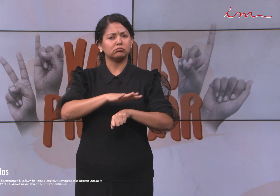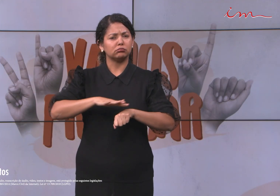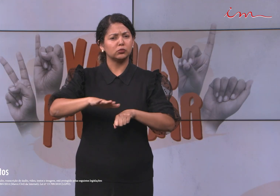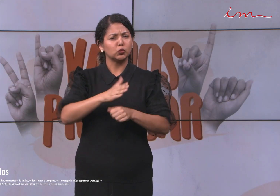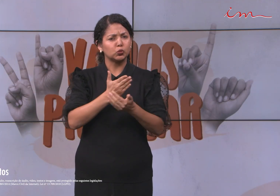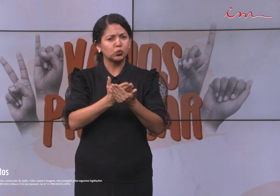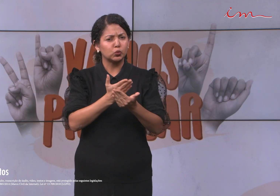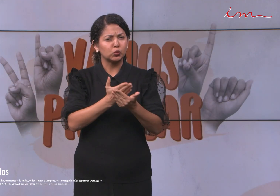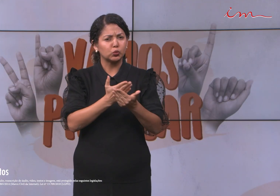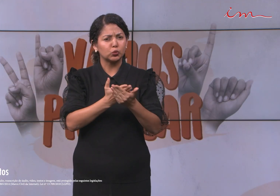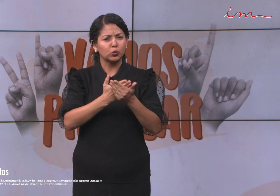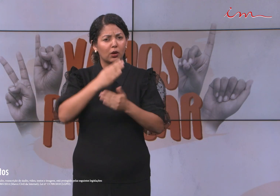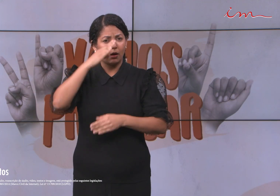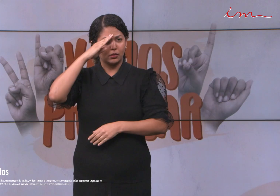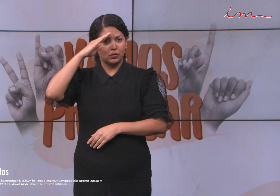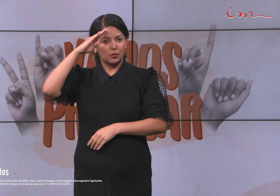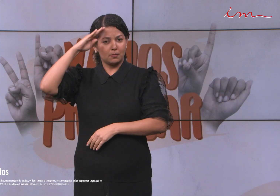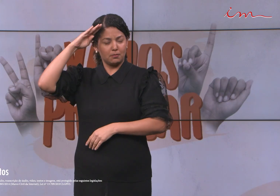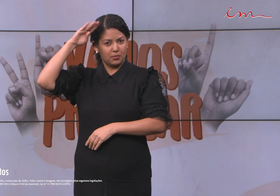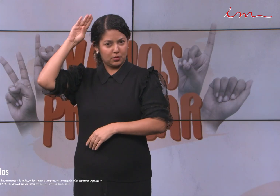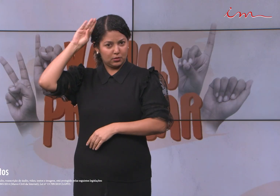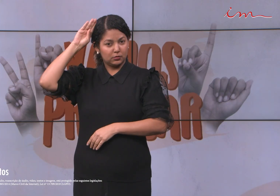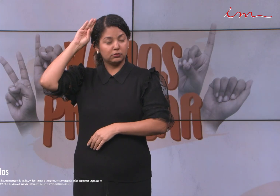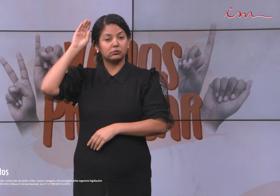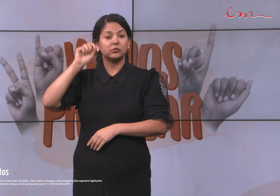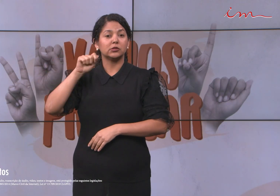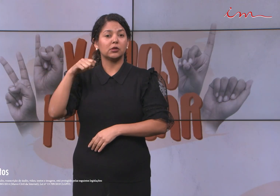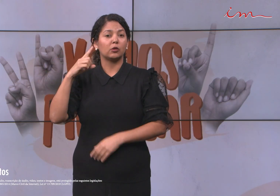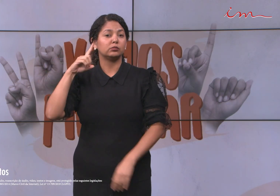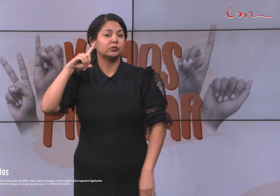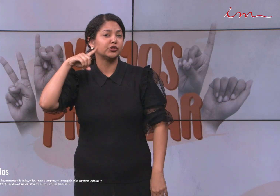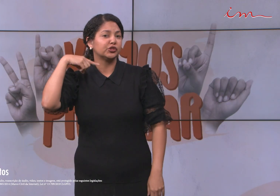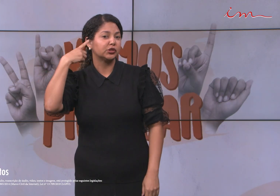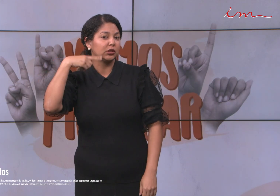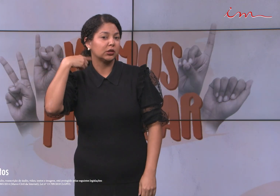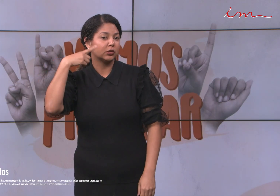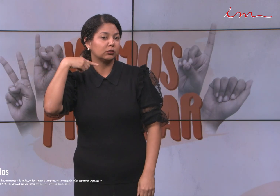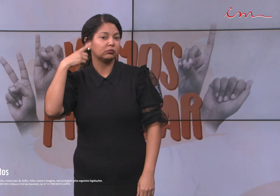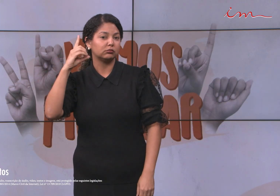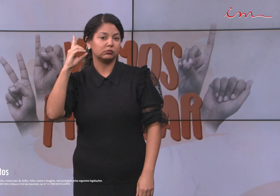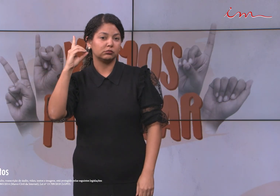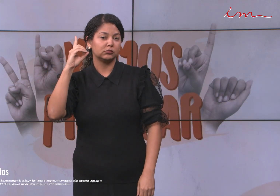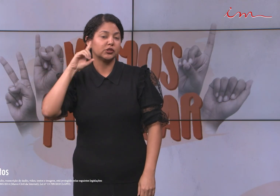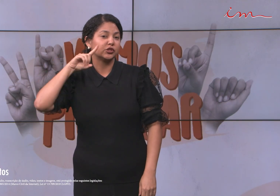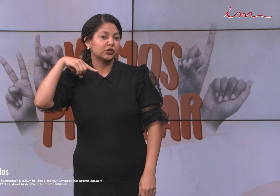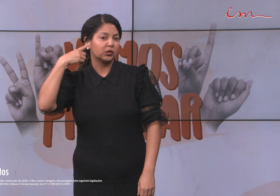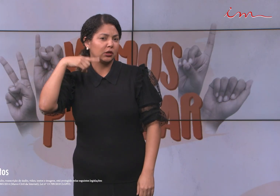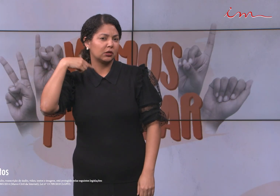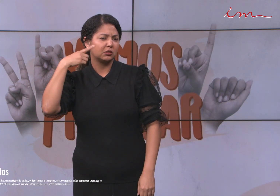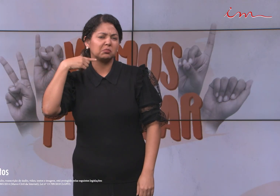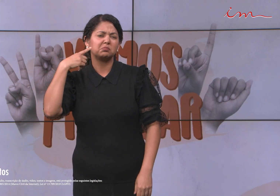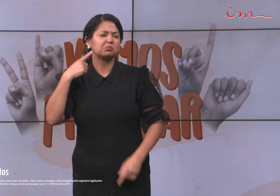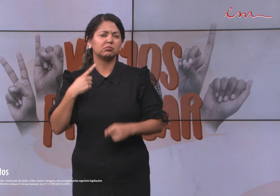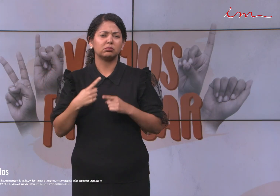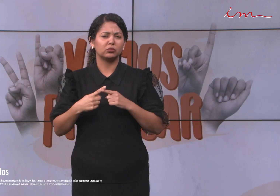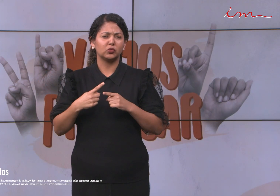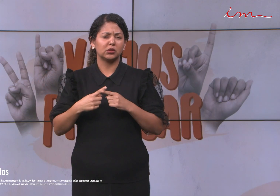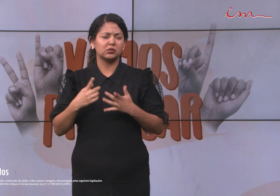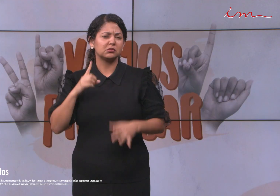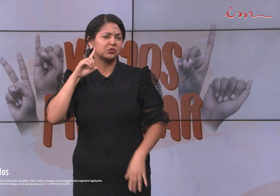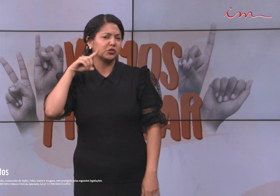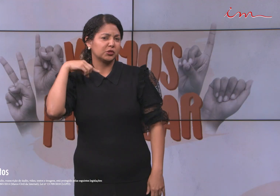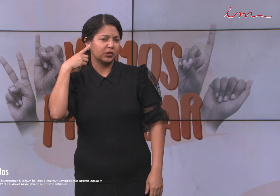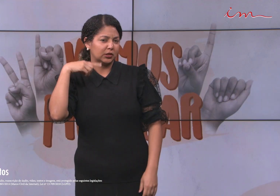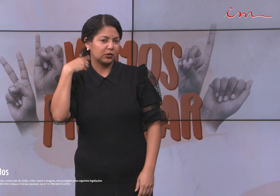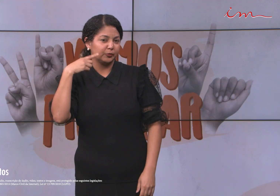contextos. Curso, que eu estou estudando ali direito, a área acadêmica, é para este sinal que eu vou usar, que traz o sentido